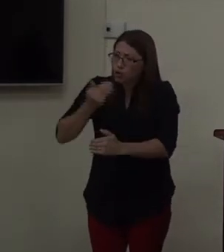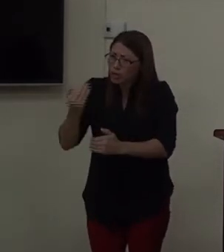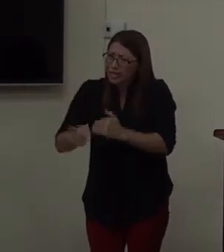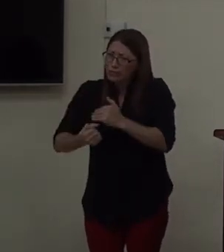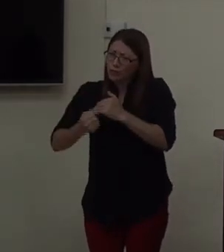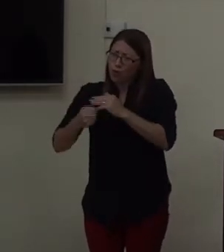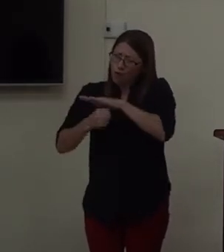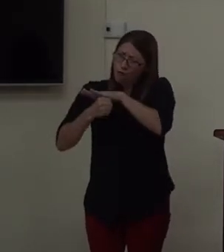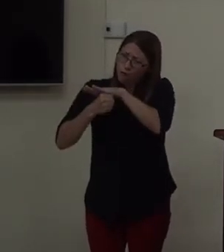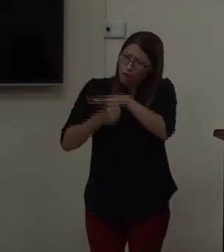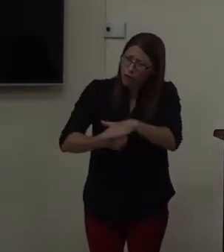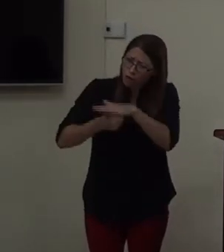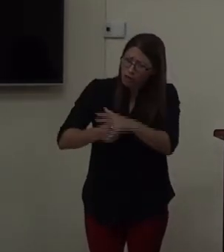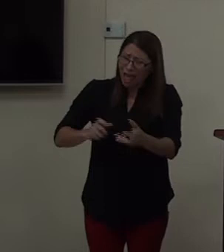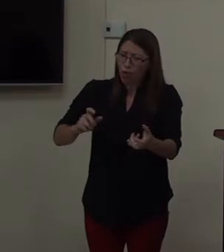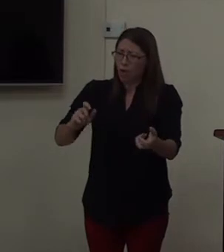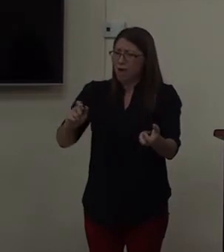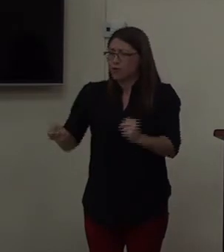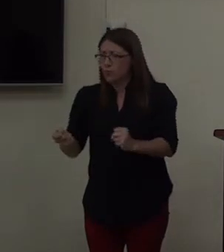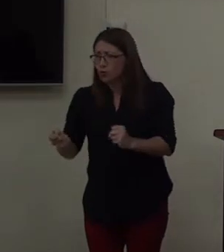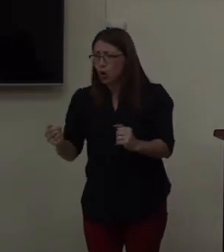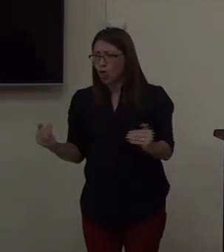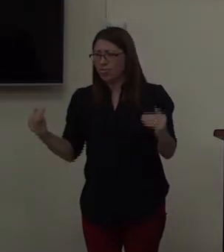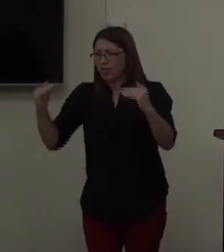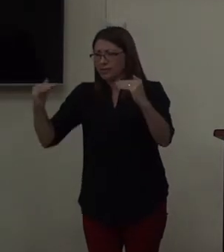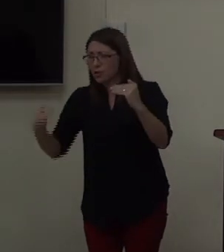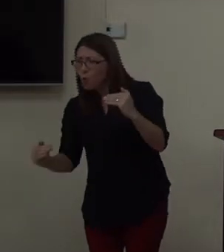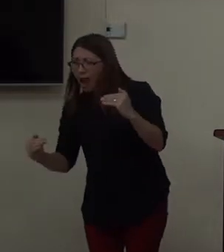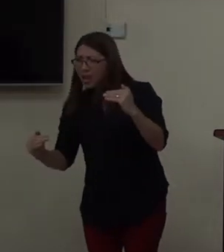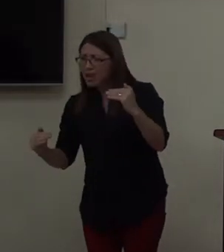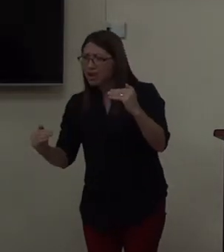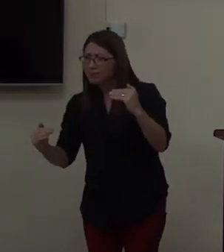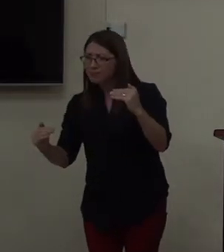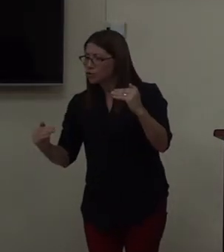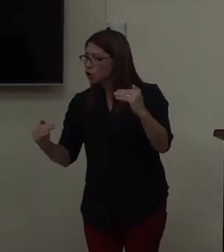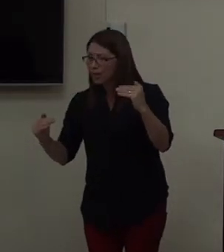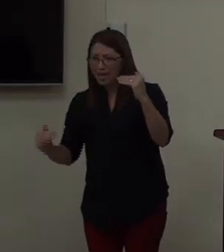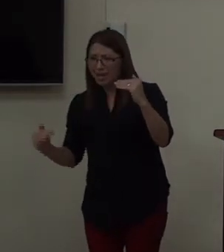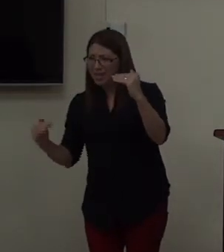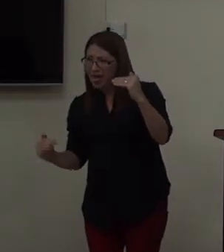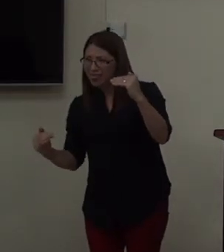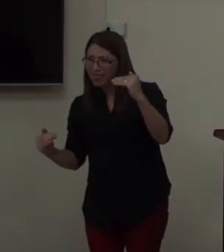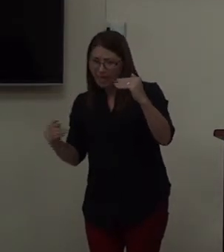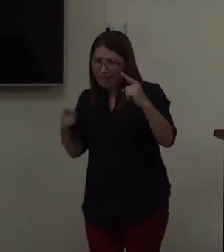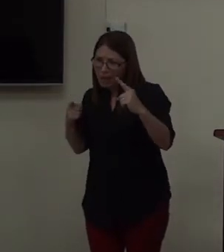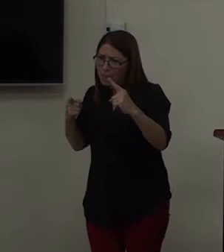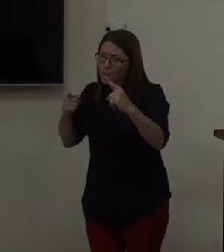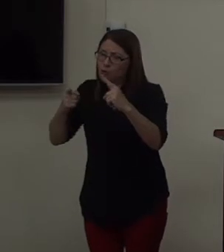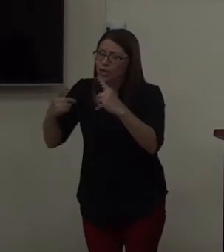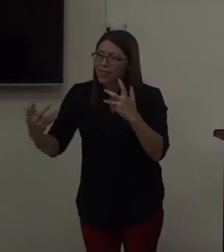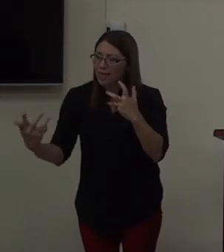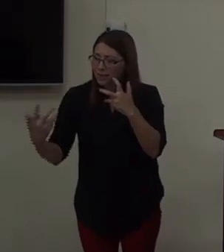forzado, muchas veces desigual, con total inequidad, ¿verdad?, en búsqueda de adaptarse para